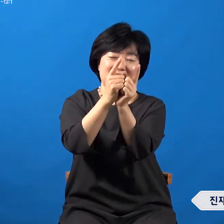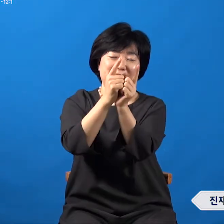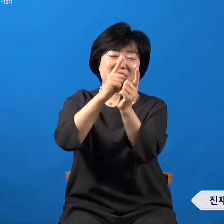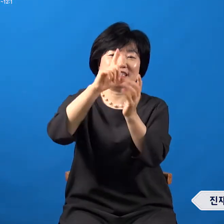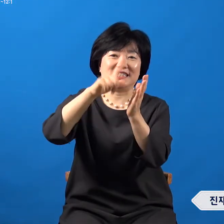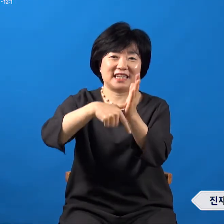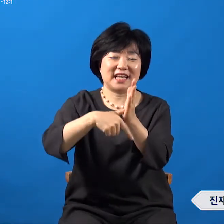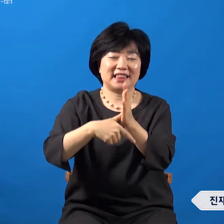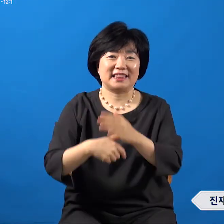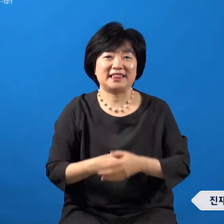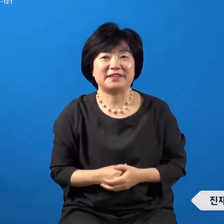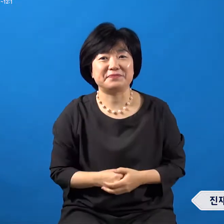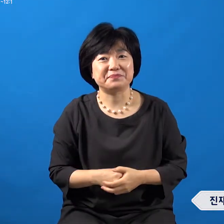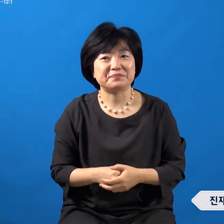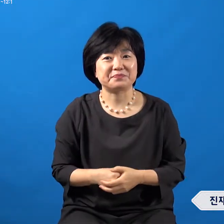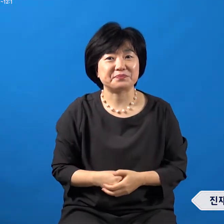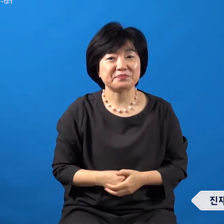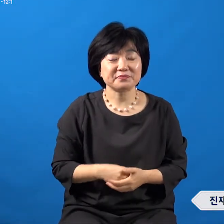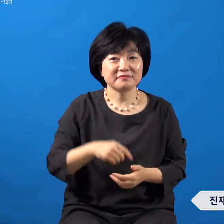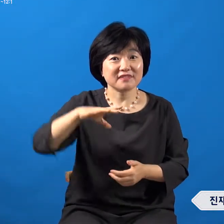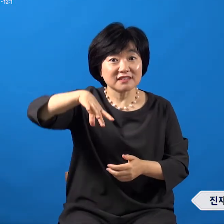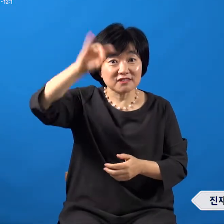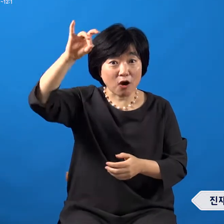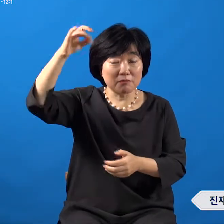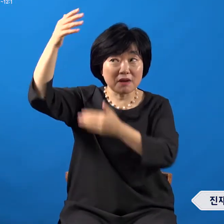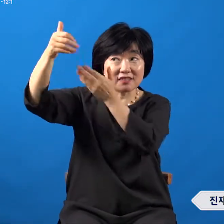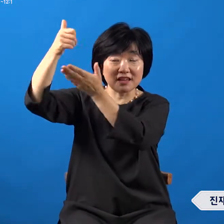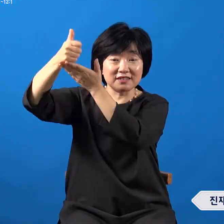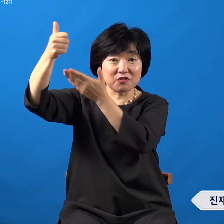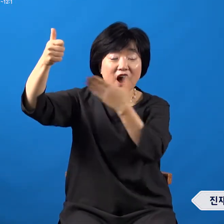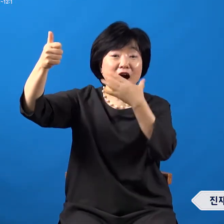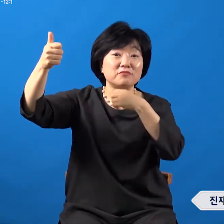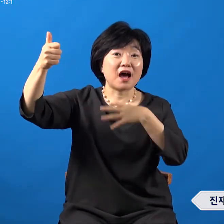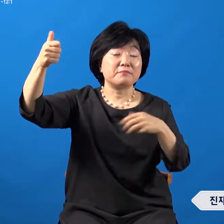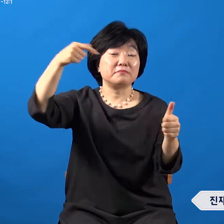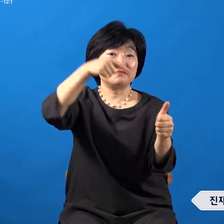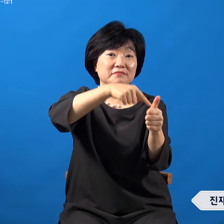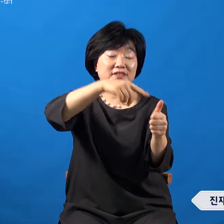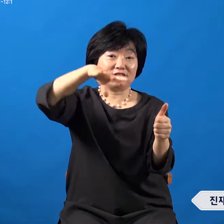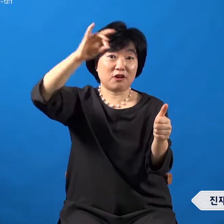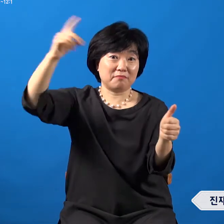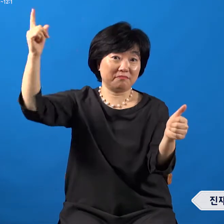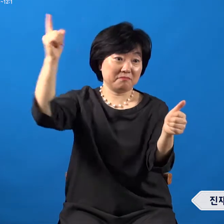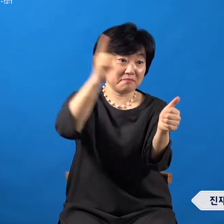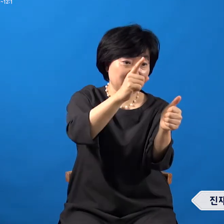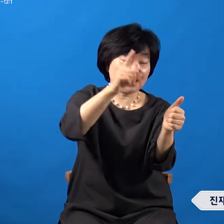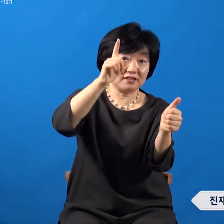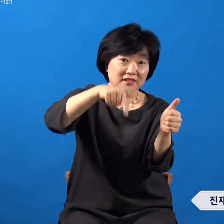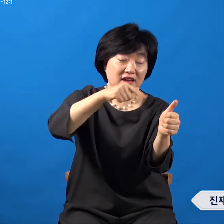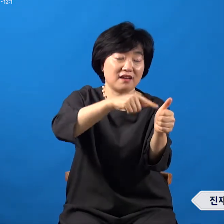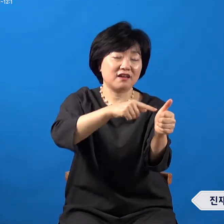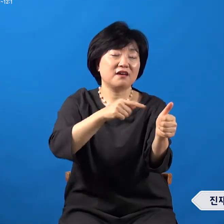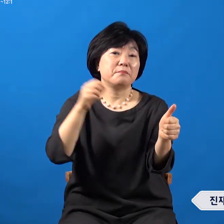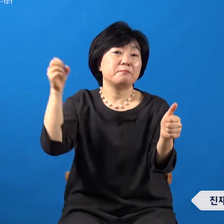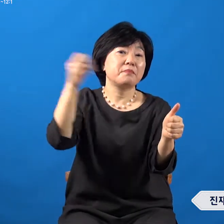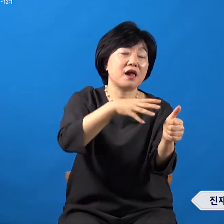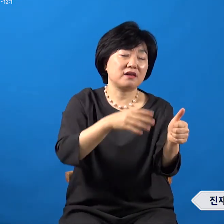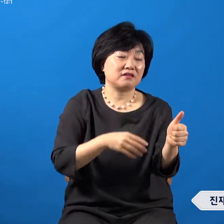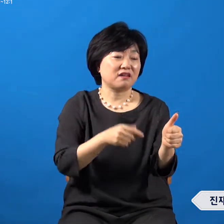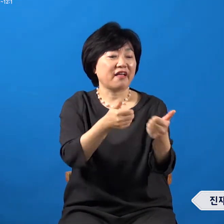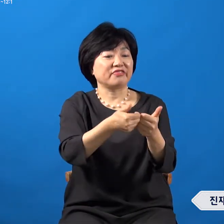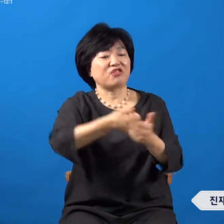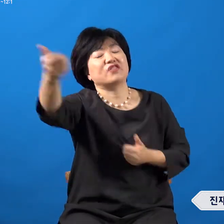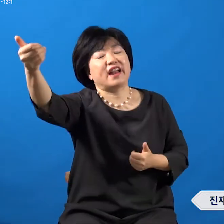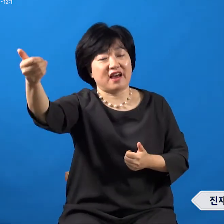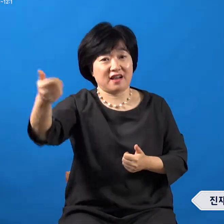시간을 성경은 이야기합니다. 그 시간에 하나님은 아브라함을 향해 떠나라 라고